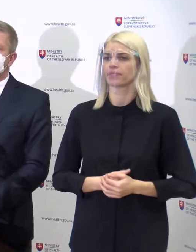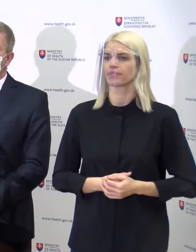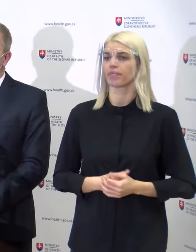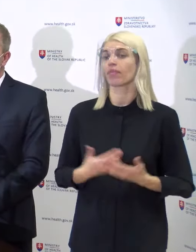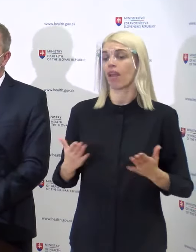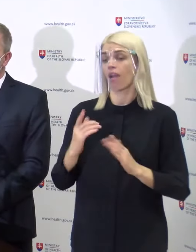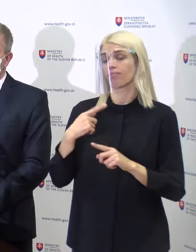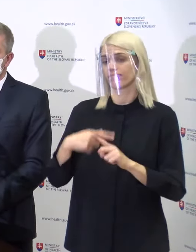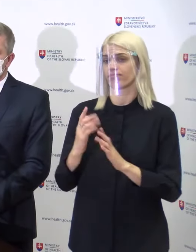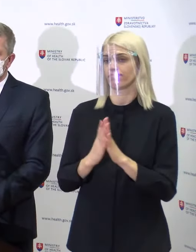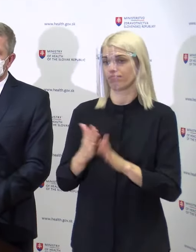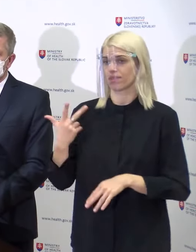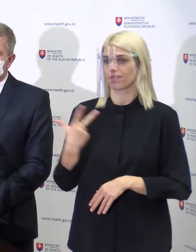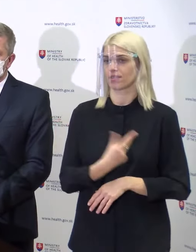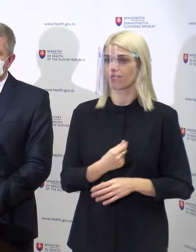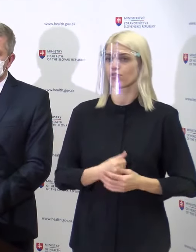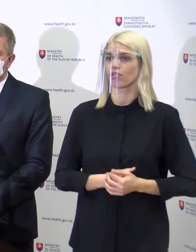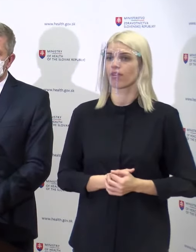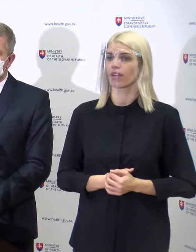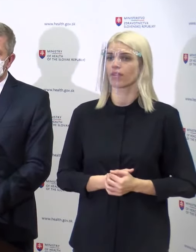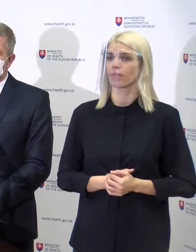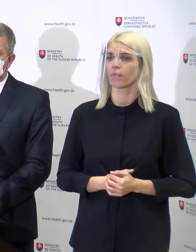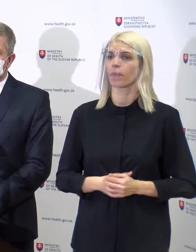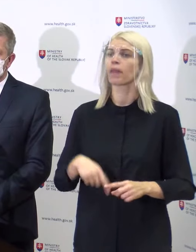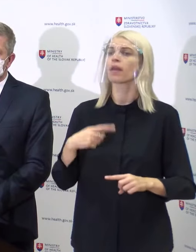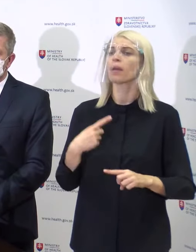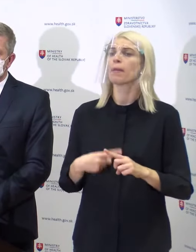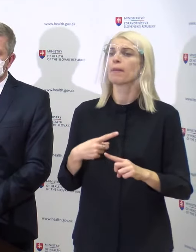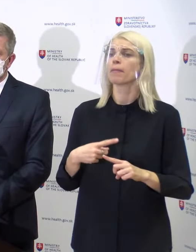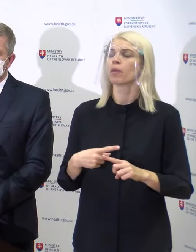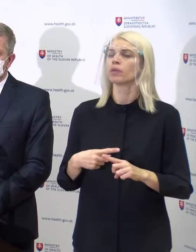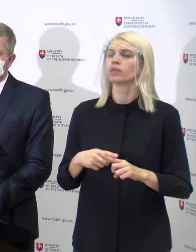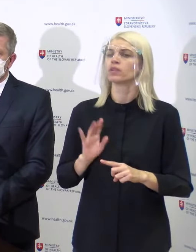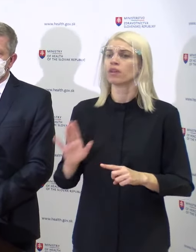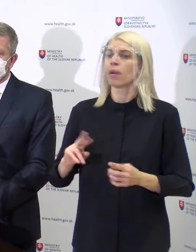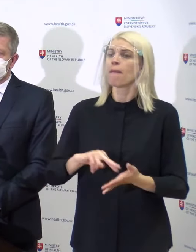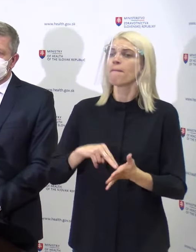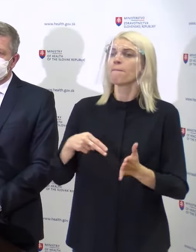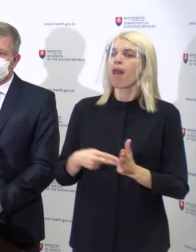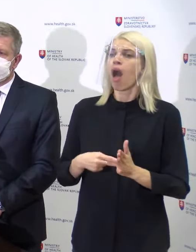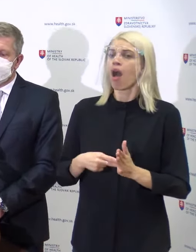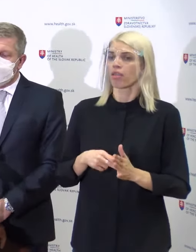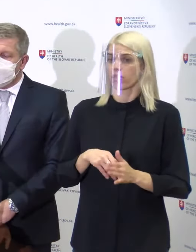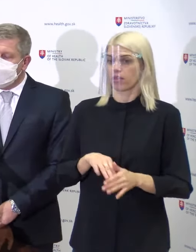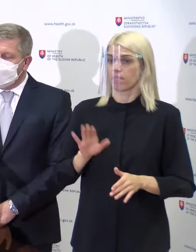predstavovať takýto plán, ktorý je zatiaľ interný dokument, keďže neprešiel koaličnou radou? Máte podporu?